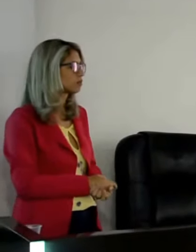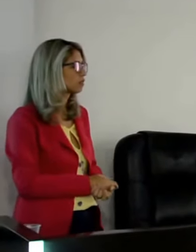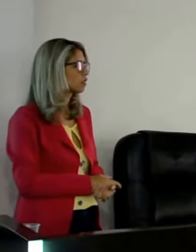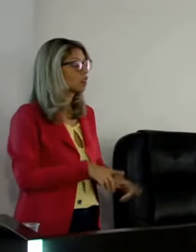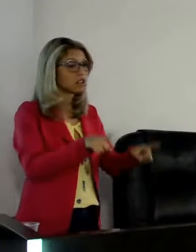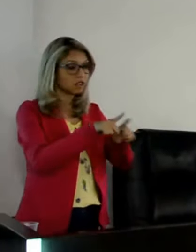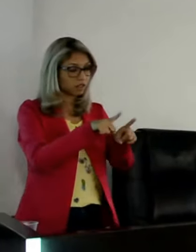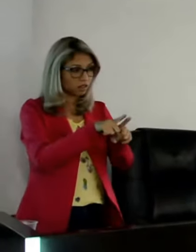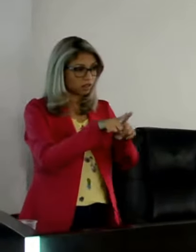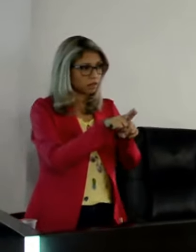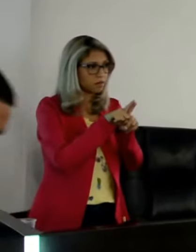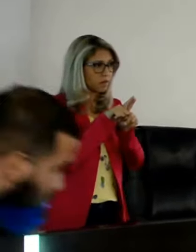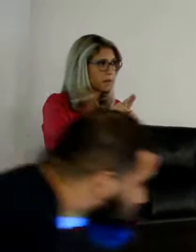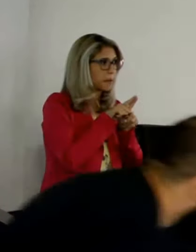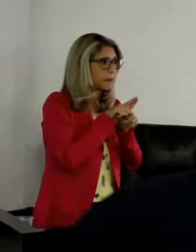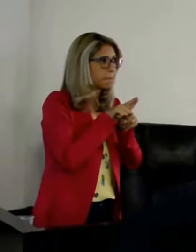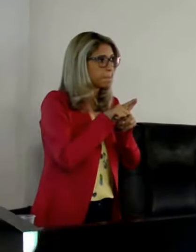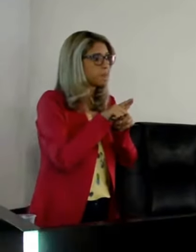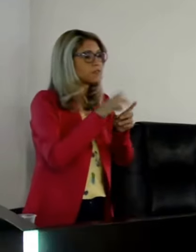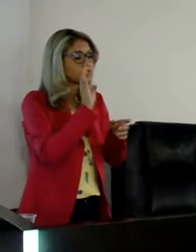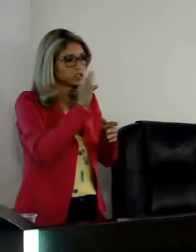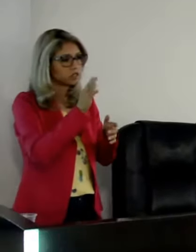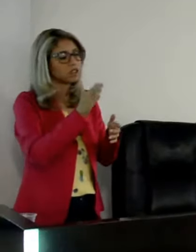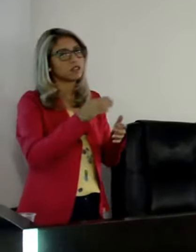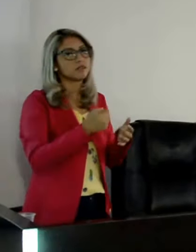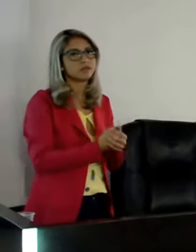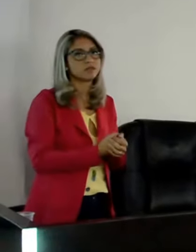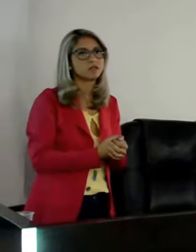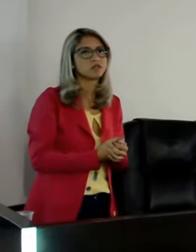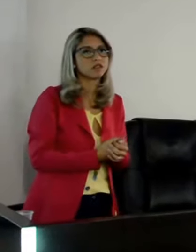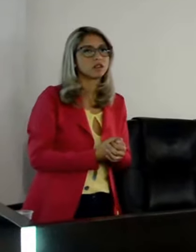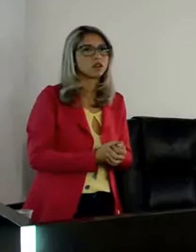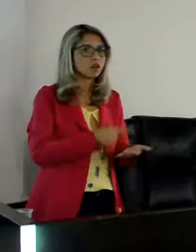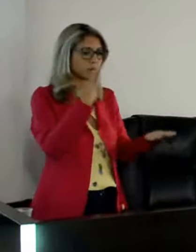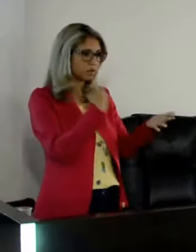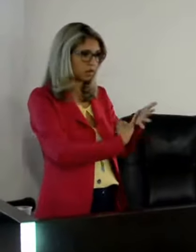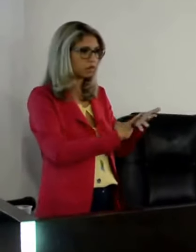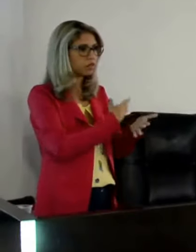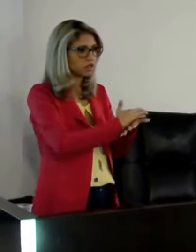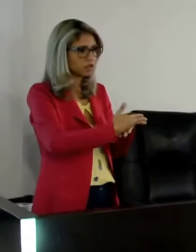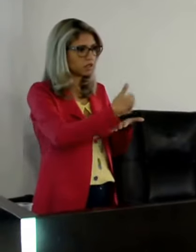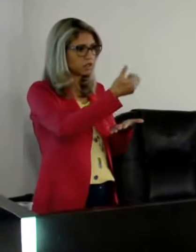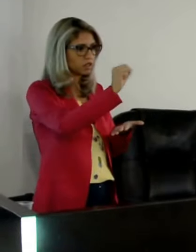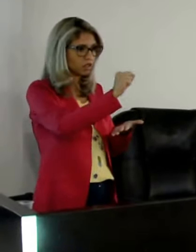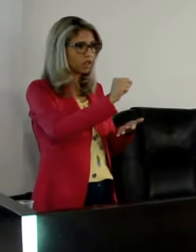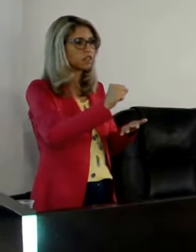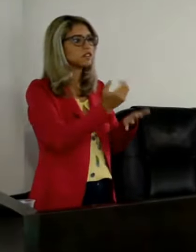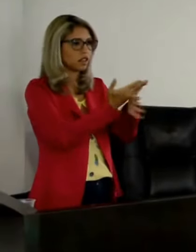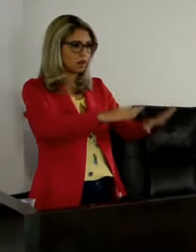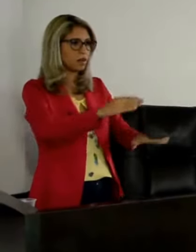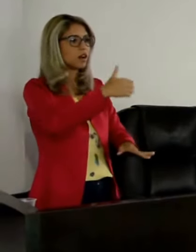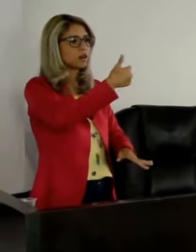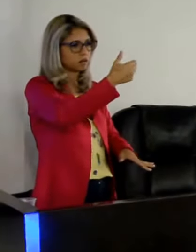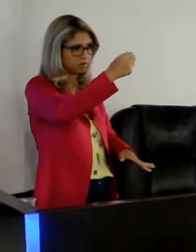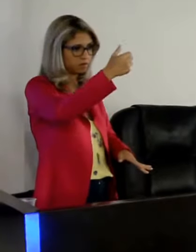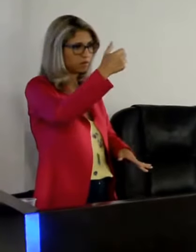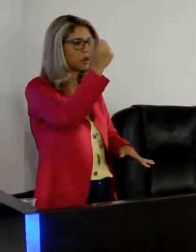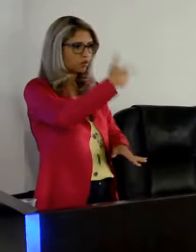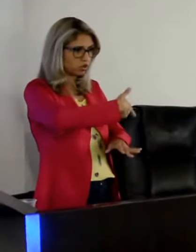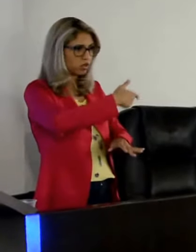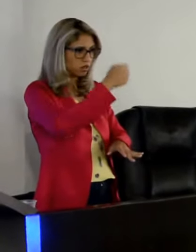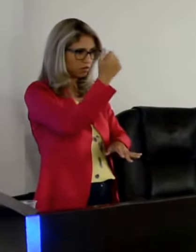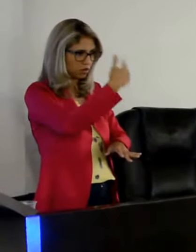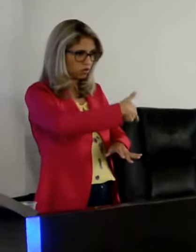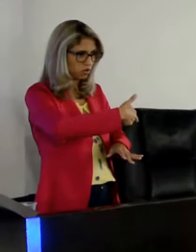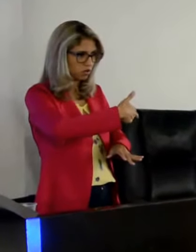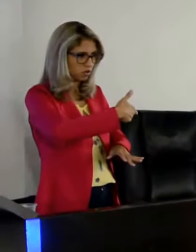passar aqui para o encerramento, que nós combinamos de começar às 10 e encerrar meio-dia. Começamos 10h15 e já estamos passando